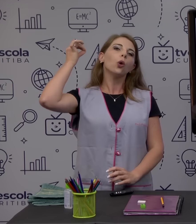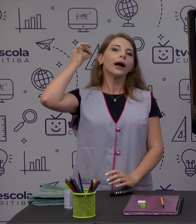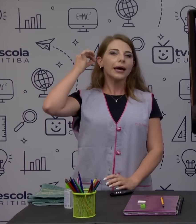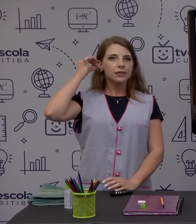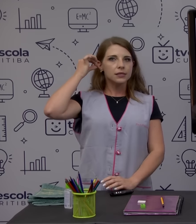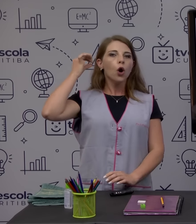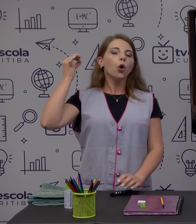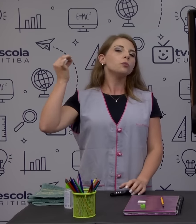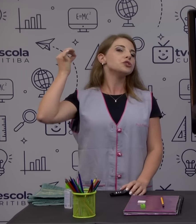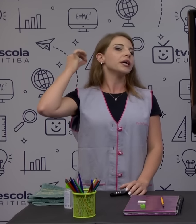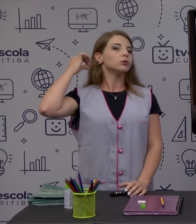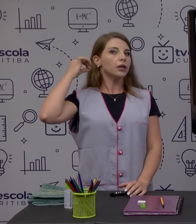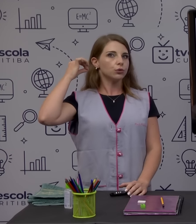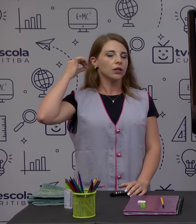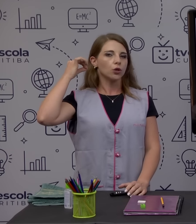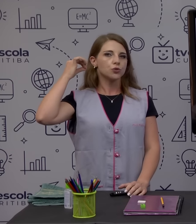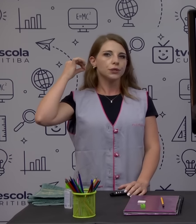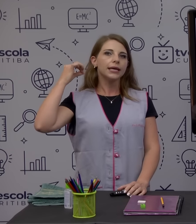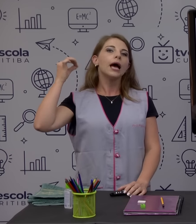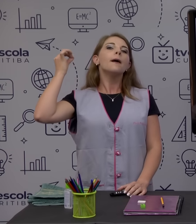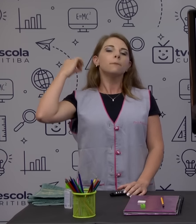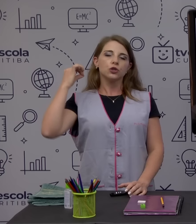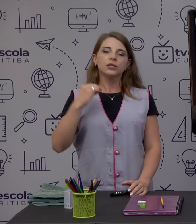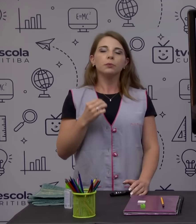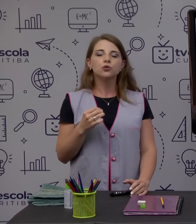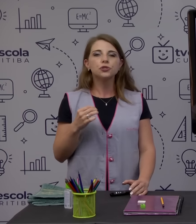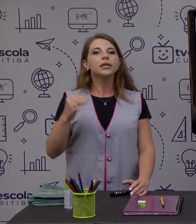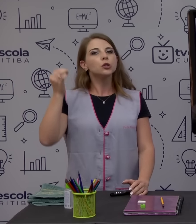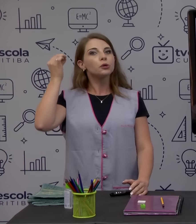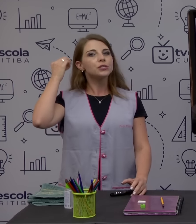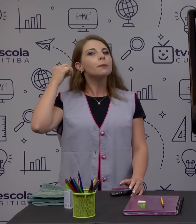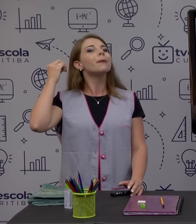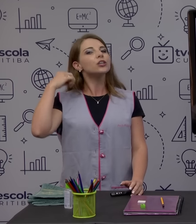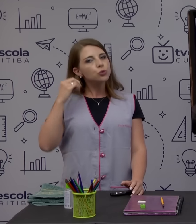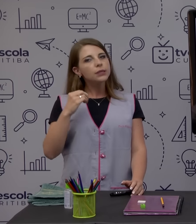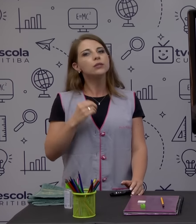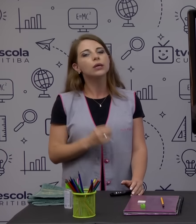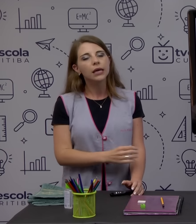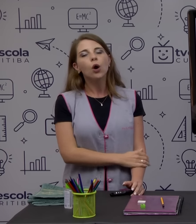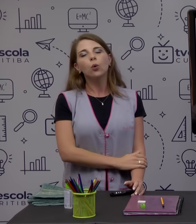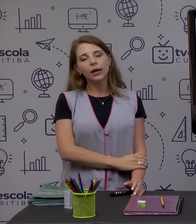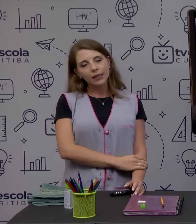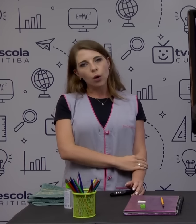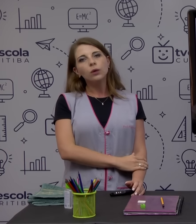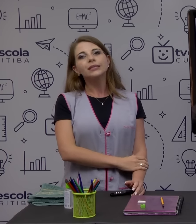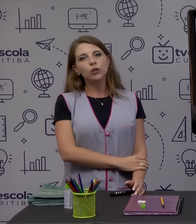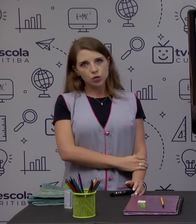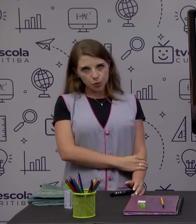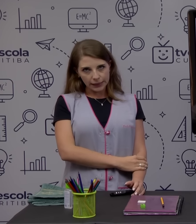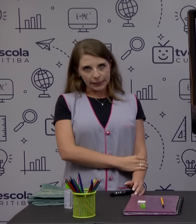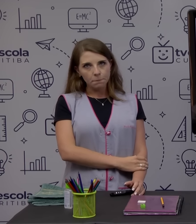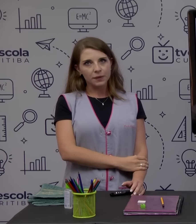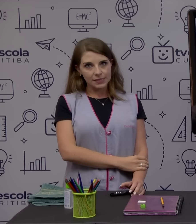colocar esse objeto dentro da nossa orelha, pode estar prejudicando, pode estar machucando ali o canal da nossa orelha, tá